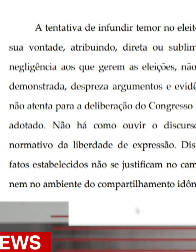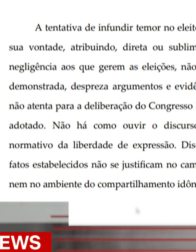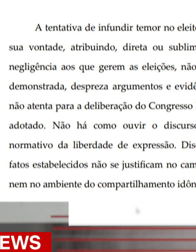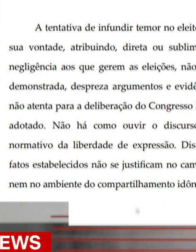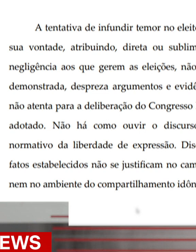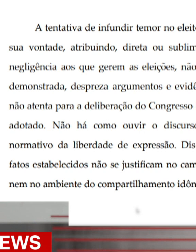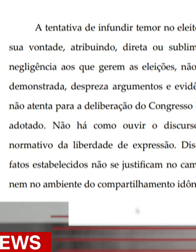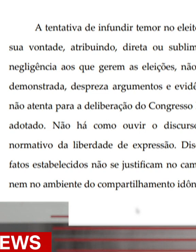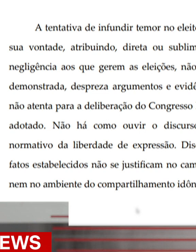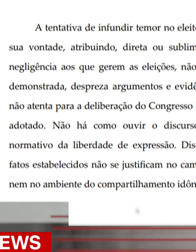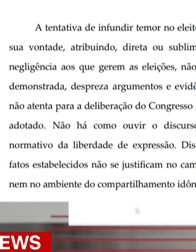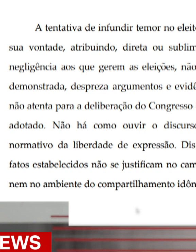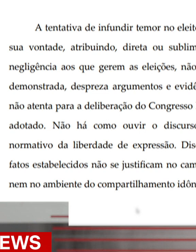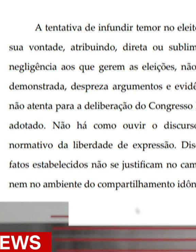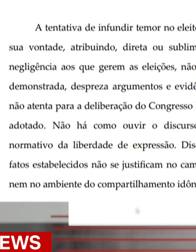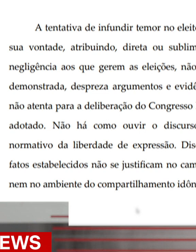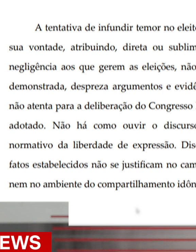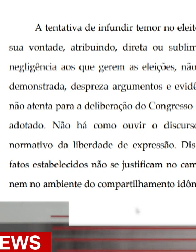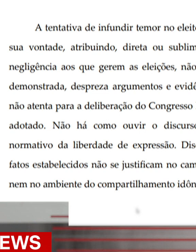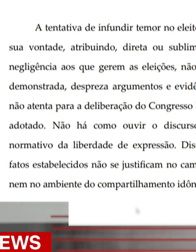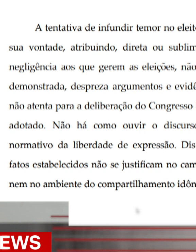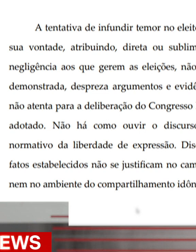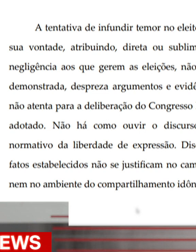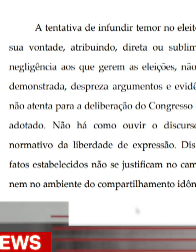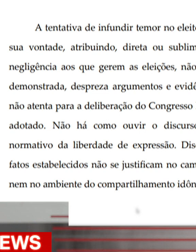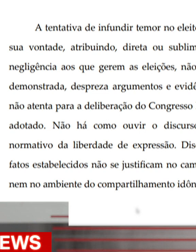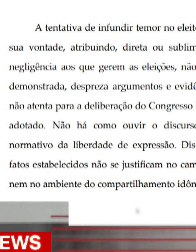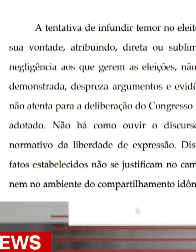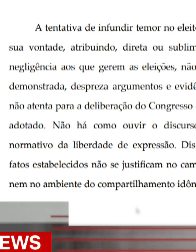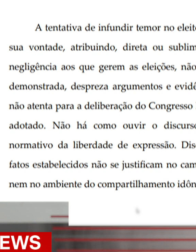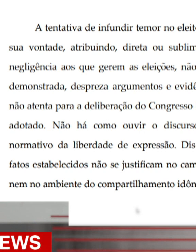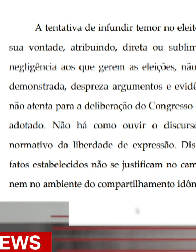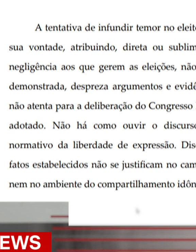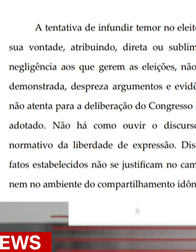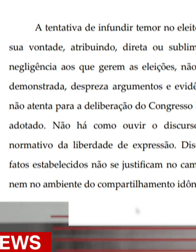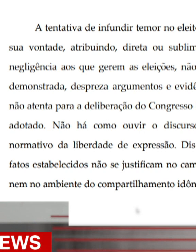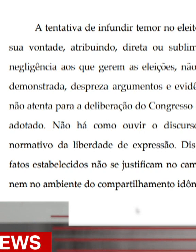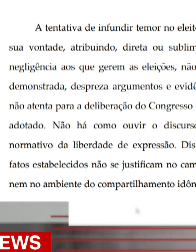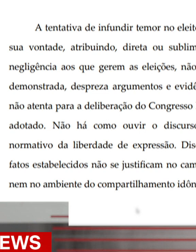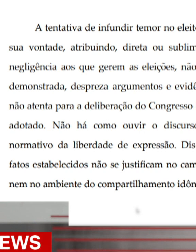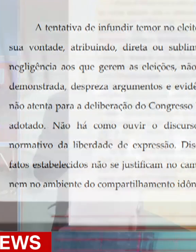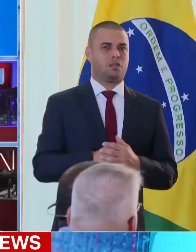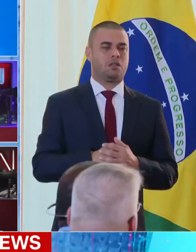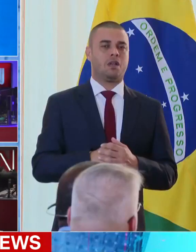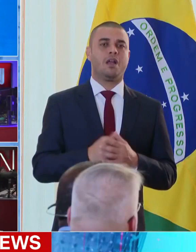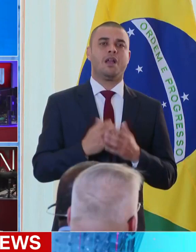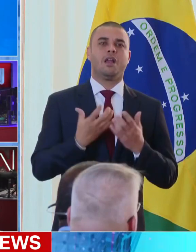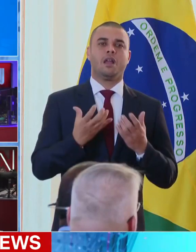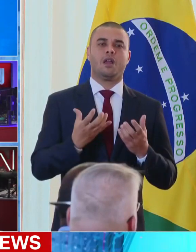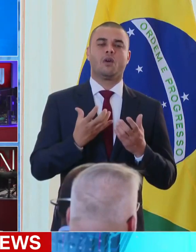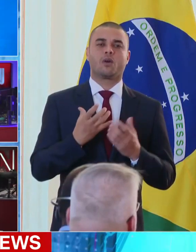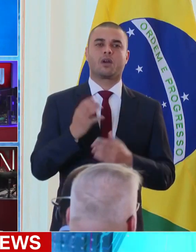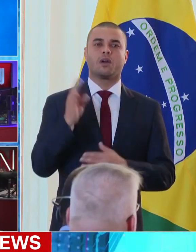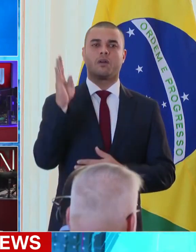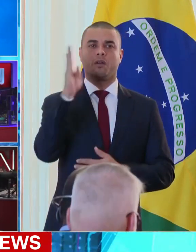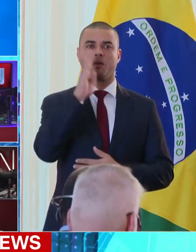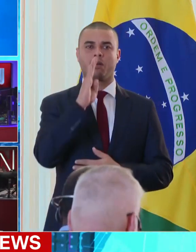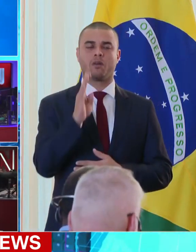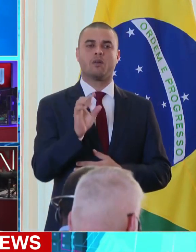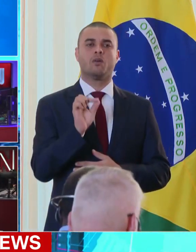assertivas proferidas é de bolsonaro São destinadas a animal uma parcela do eleitorado